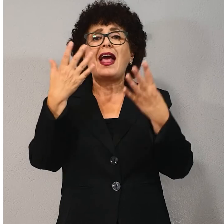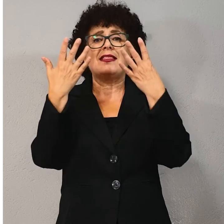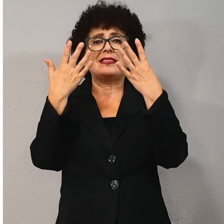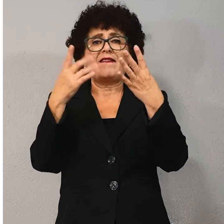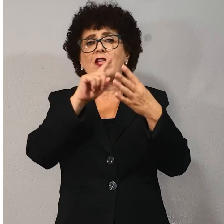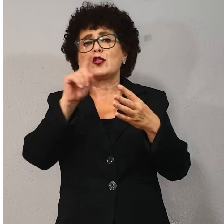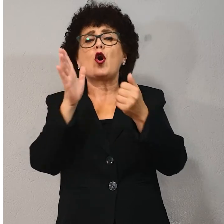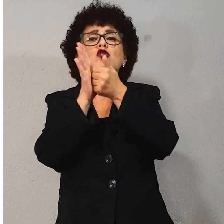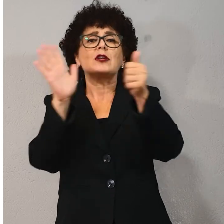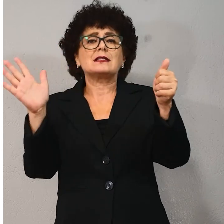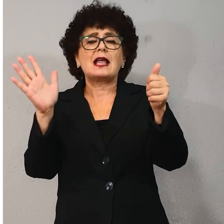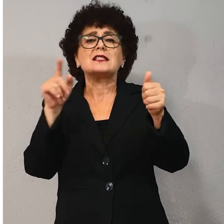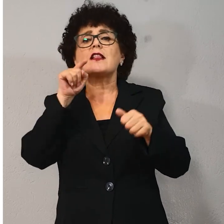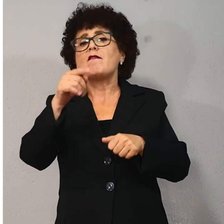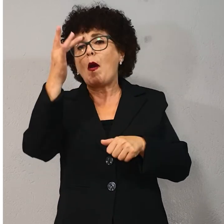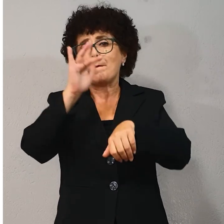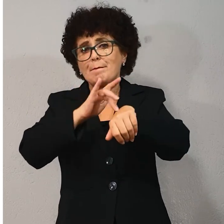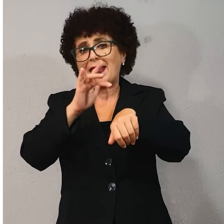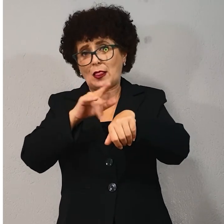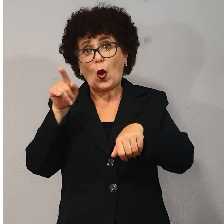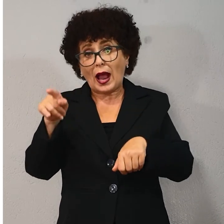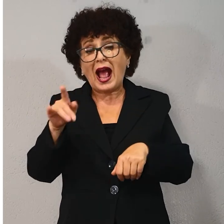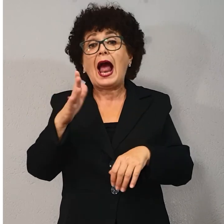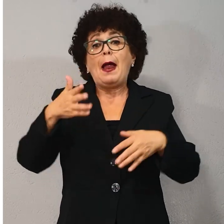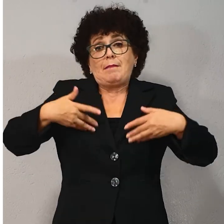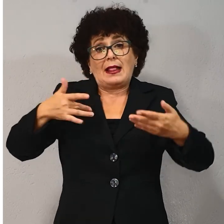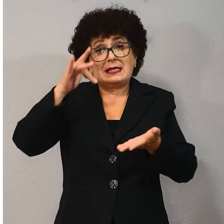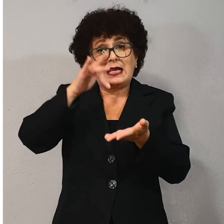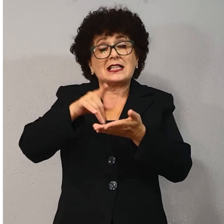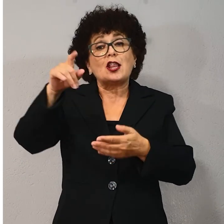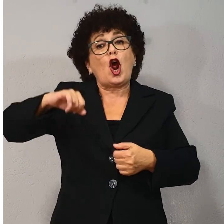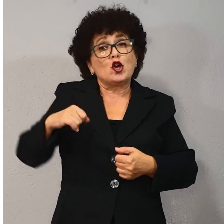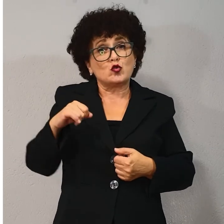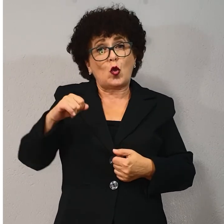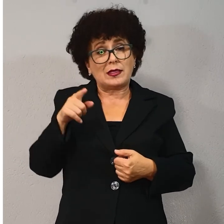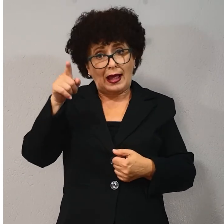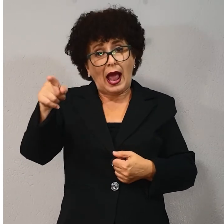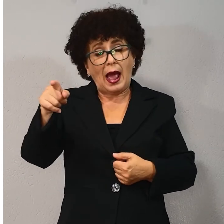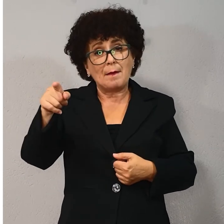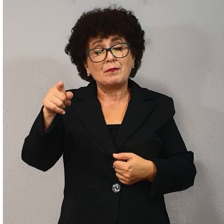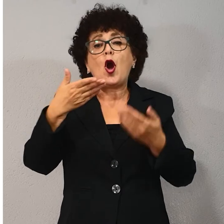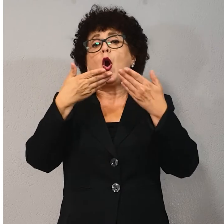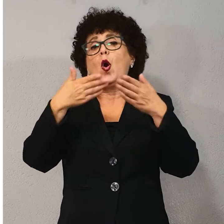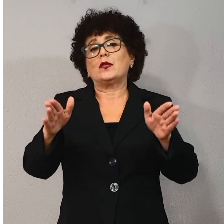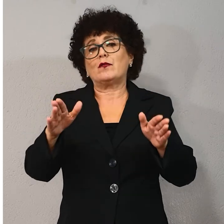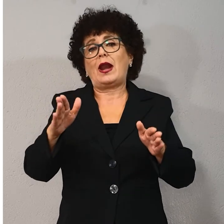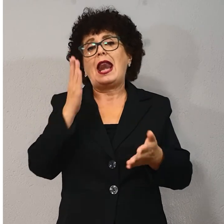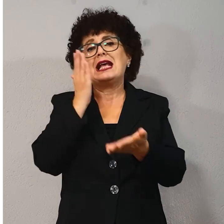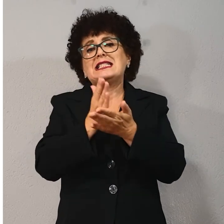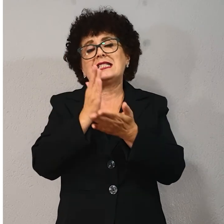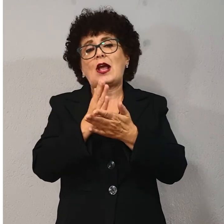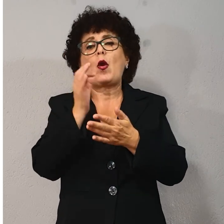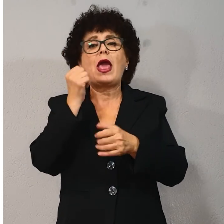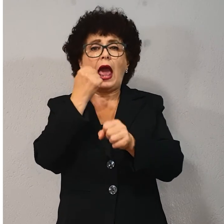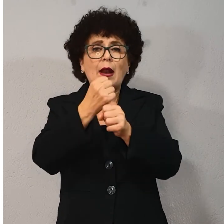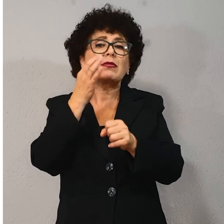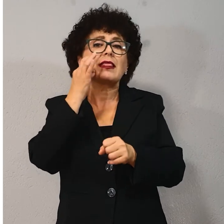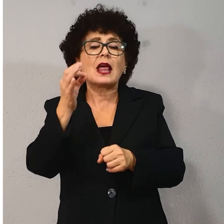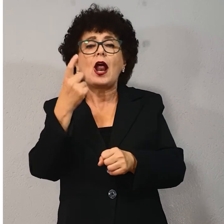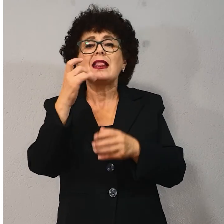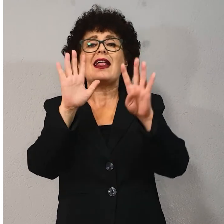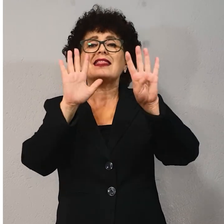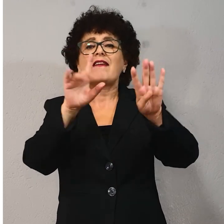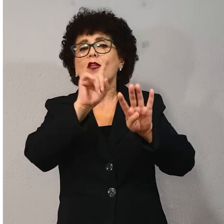9 до 16 часот во петок, а младинскиот центар Шутоо Ризари е отворен секој работен ден од 9